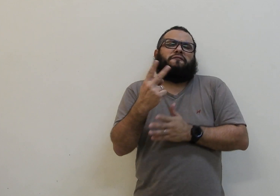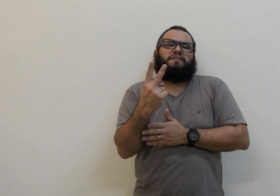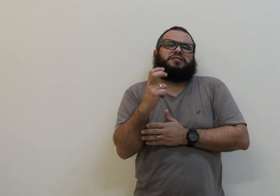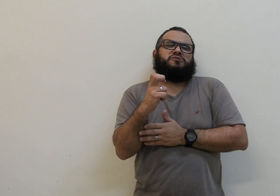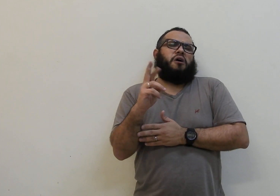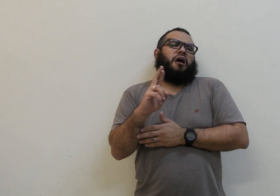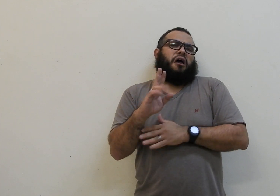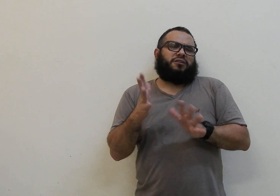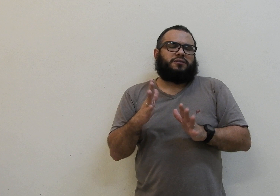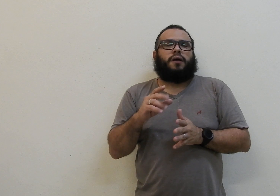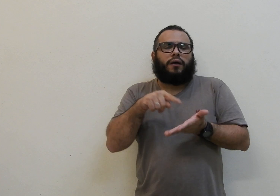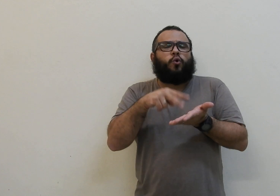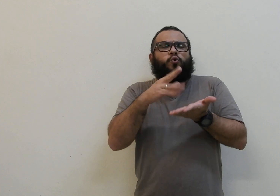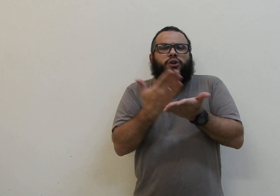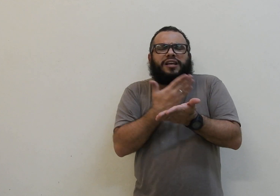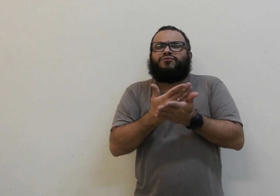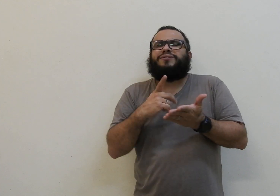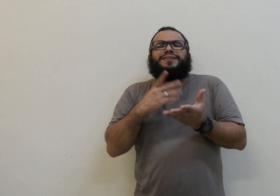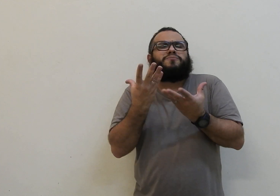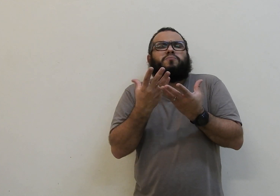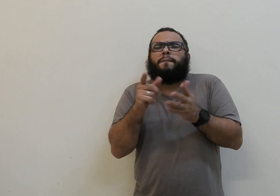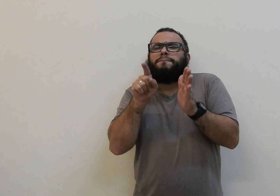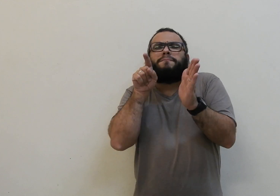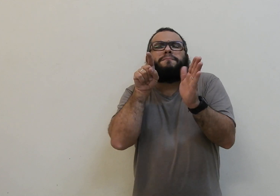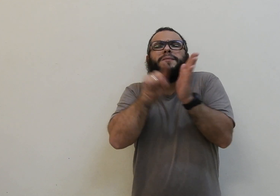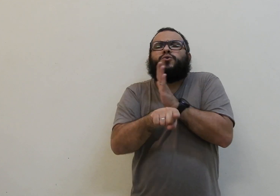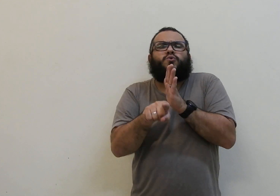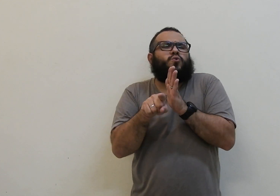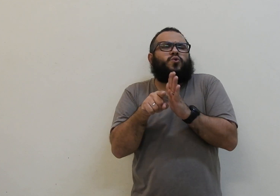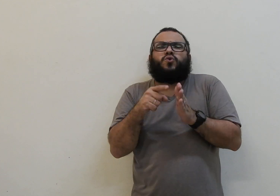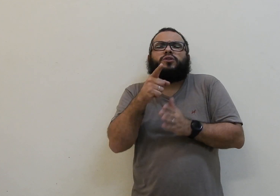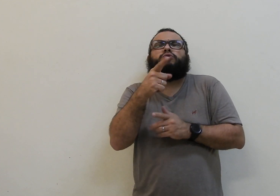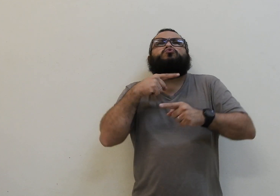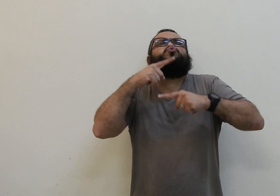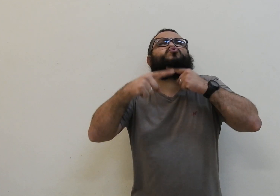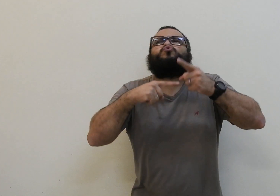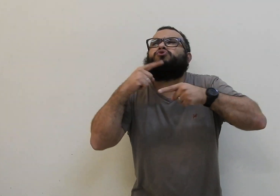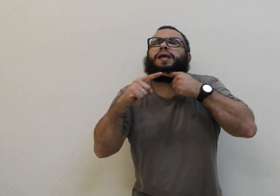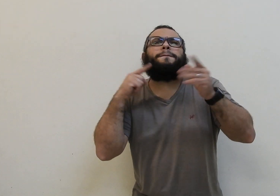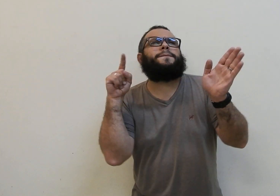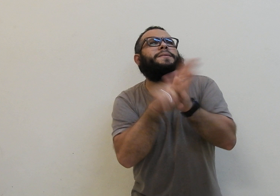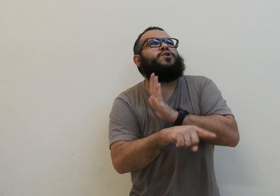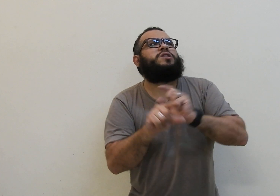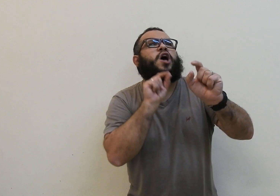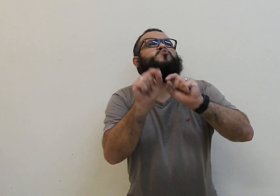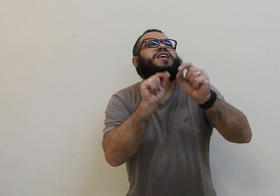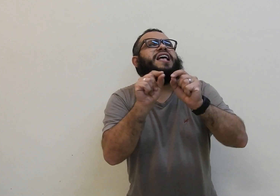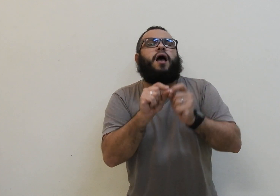compre, ele deve custar em média R$25. E ele esclarece dúvidas